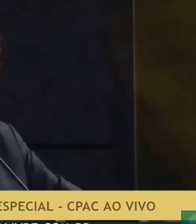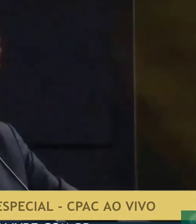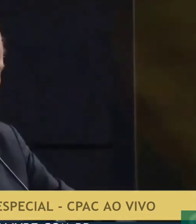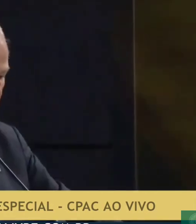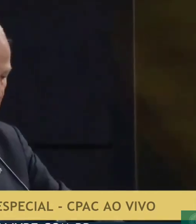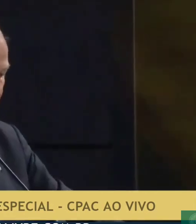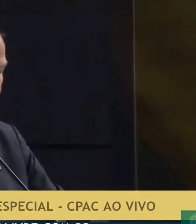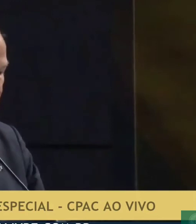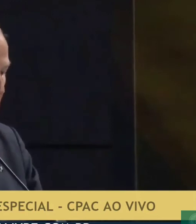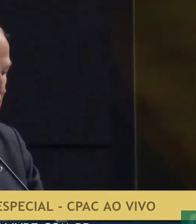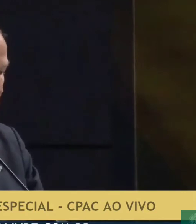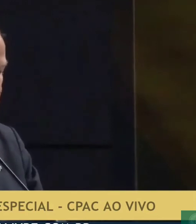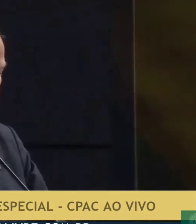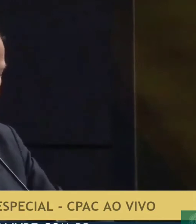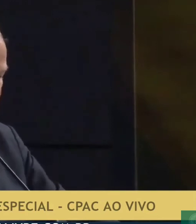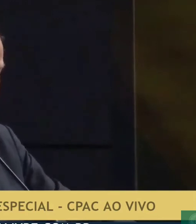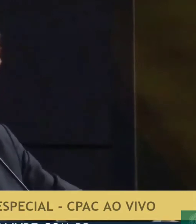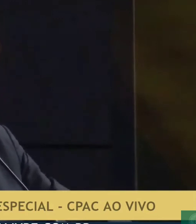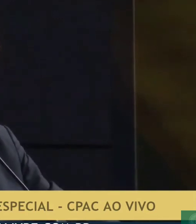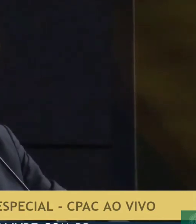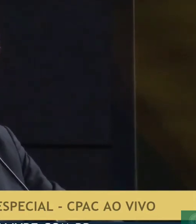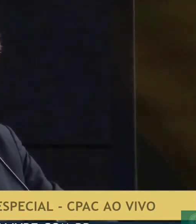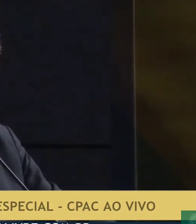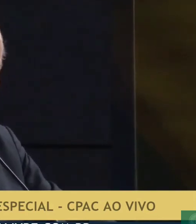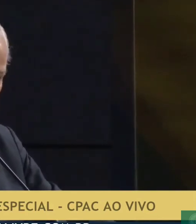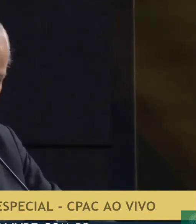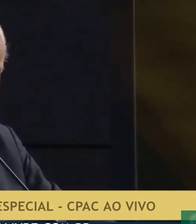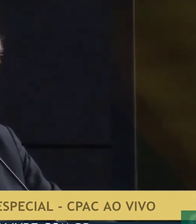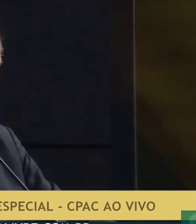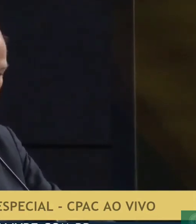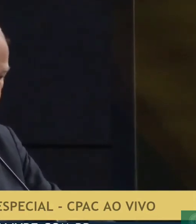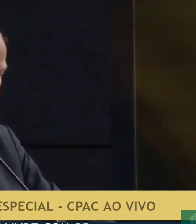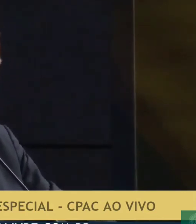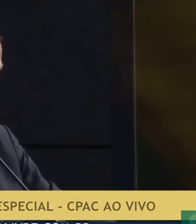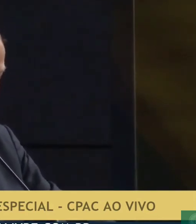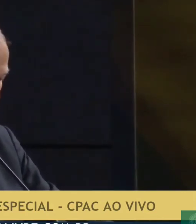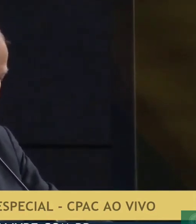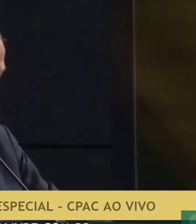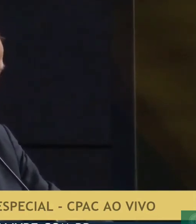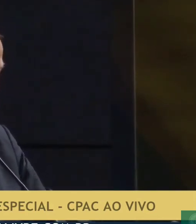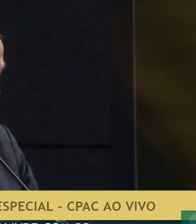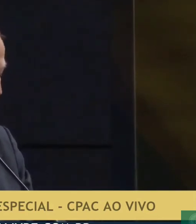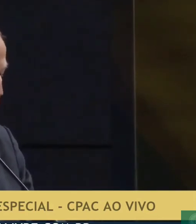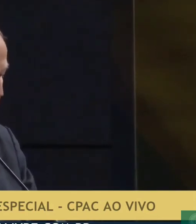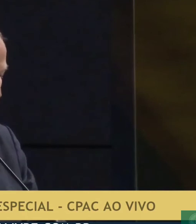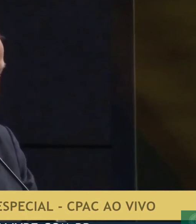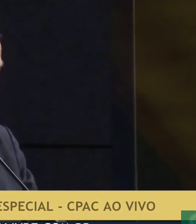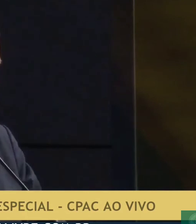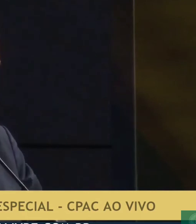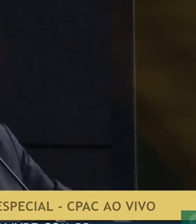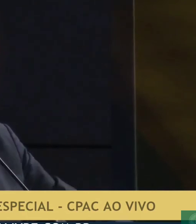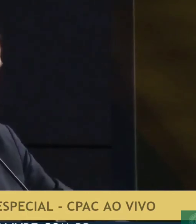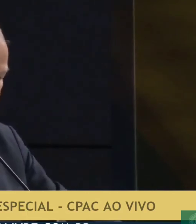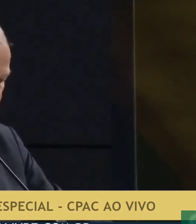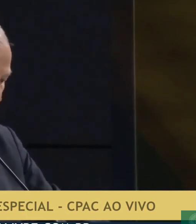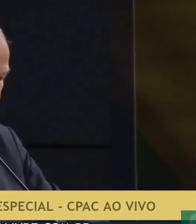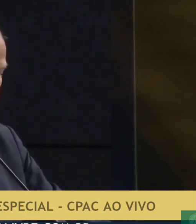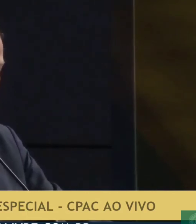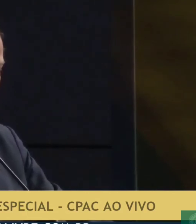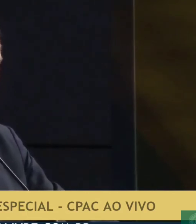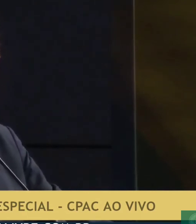do Brasil. Que Nossa Senhora Aparecida, cuja festa é hoje, se comemora hoje, 12 de outubro, nos dê força, ênfase e